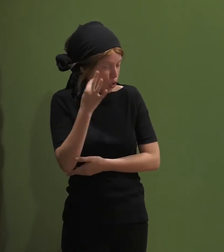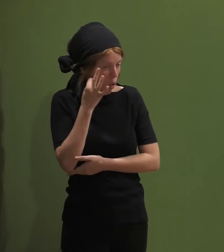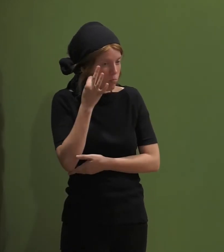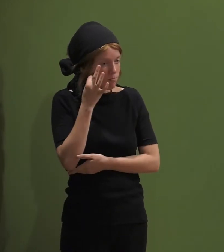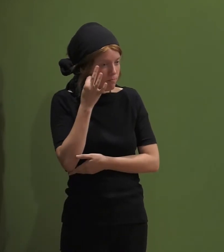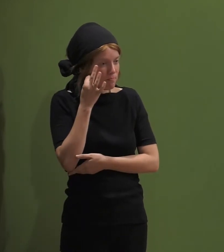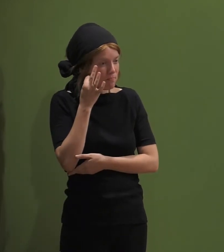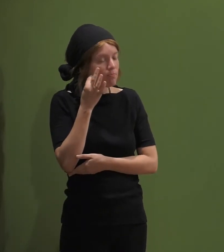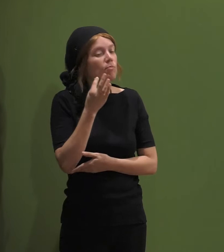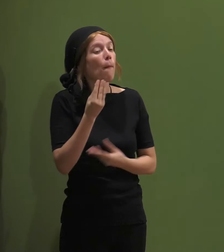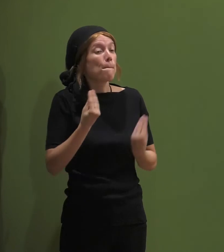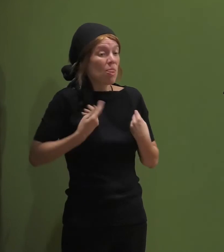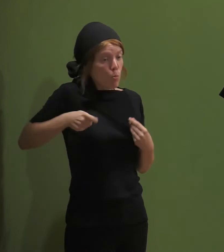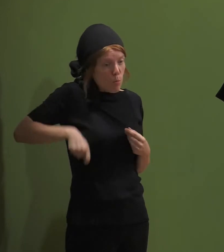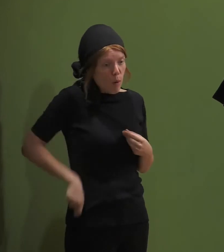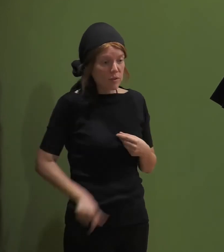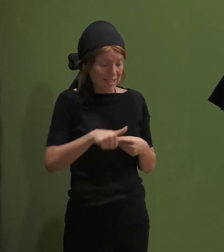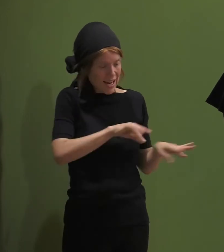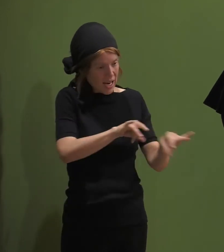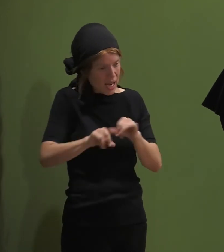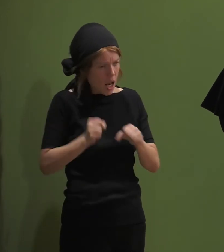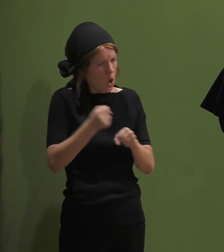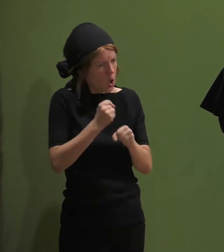puedan desarrollar su vida profesional en nuestra región.